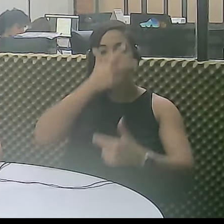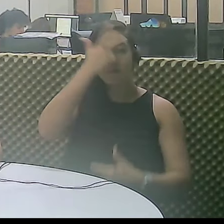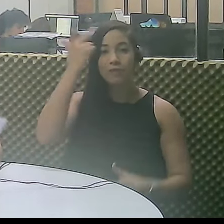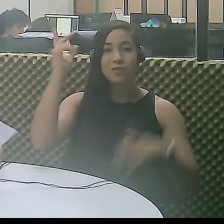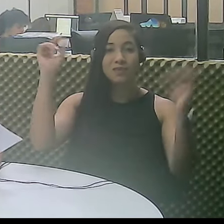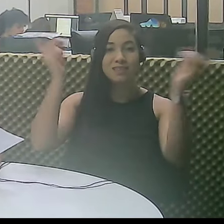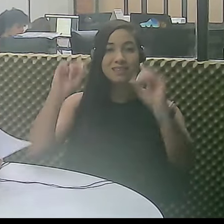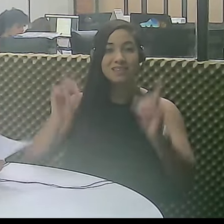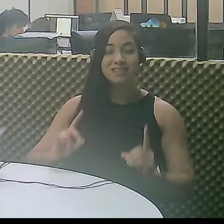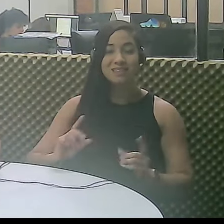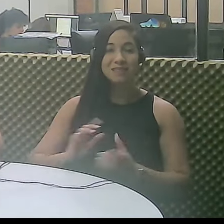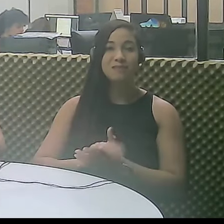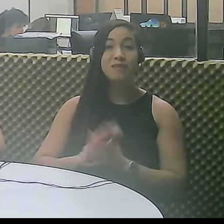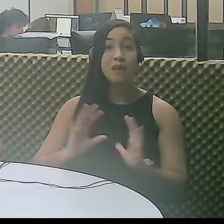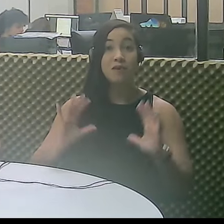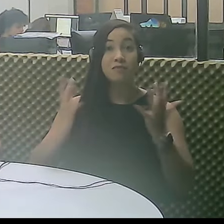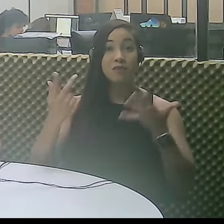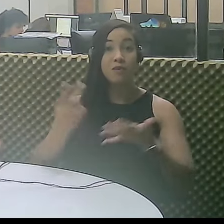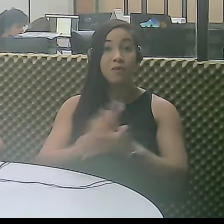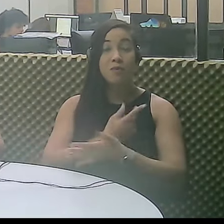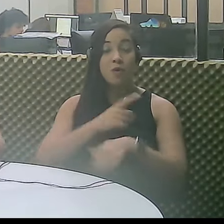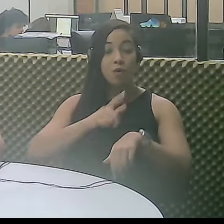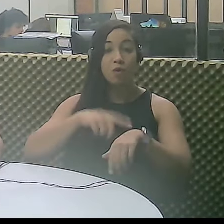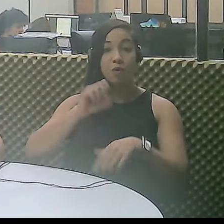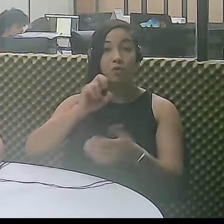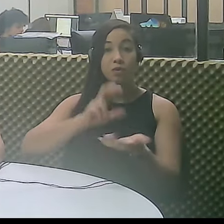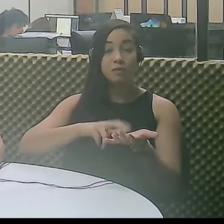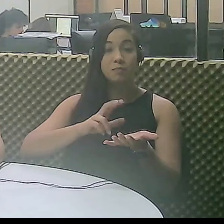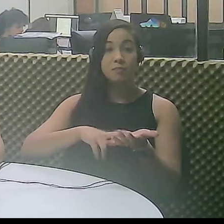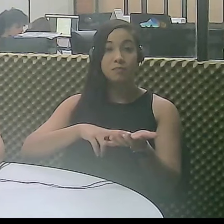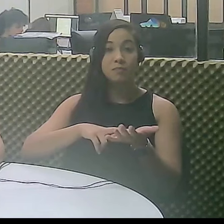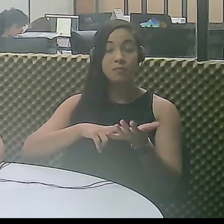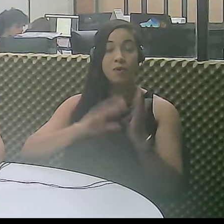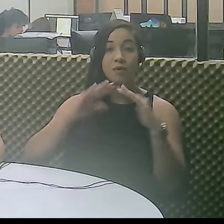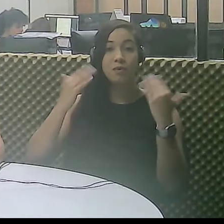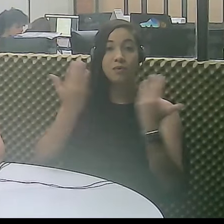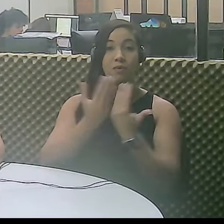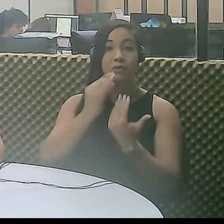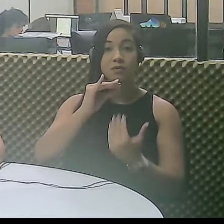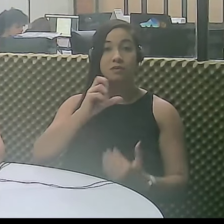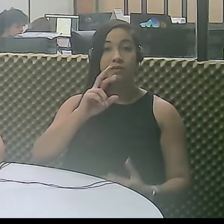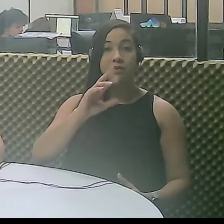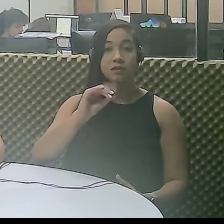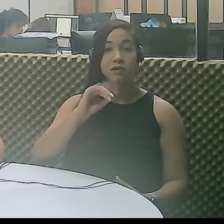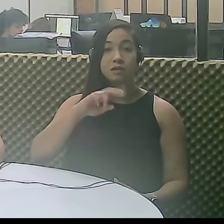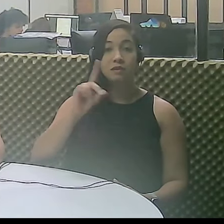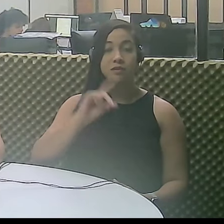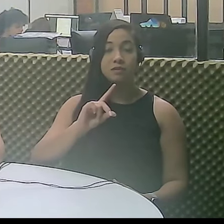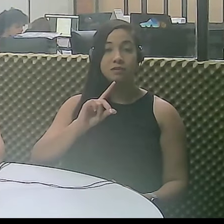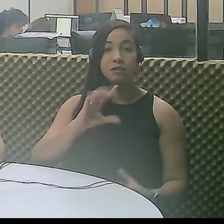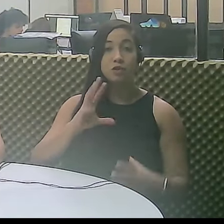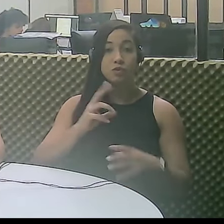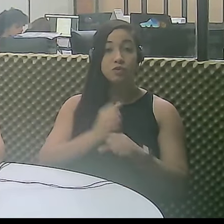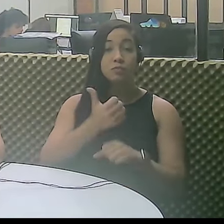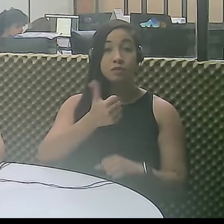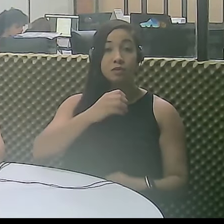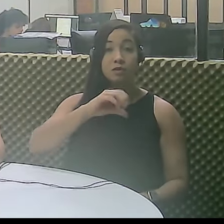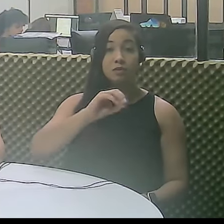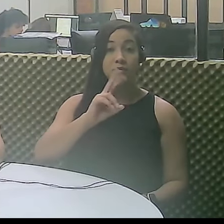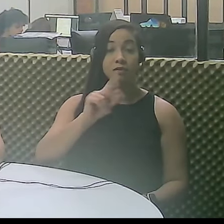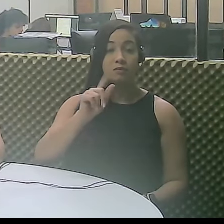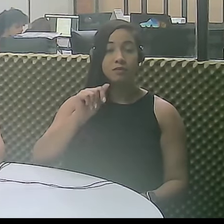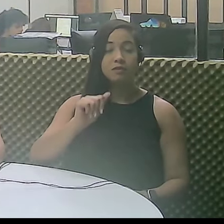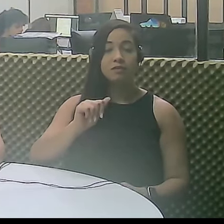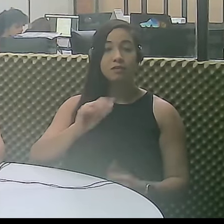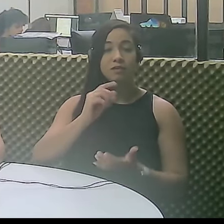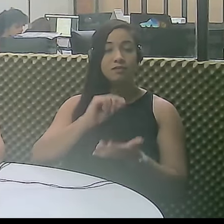com Deficiência. O evento ocorre a partir das 8 da manhã no Auditório Cícero Diniz. Ao todo, são 190 vagas. As